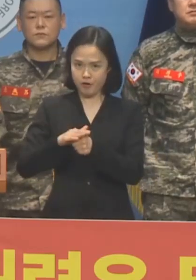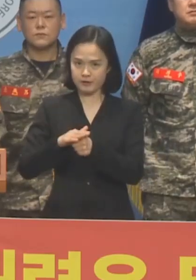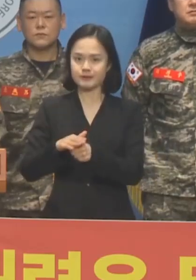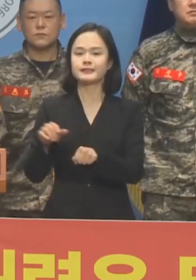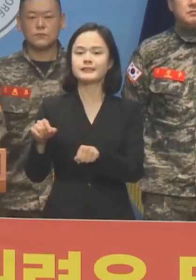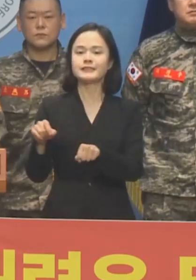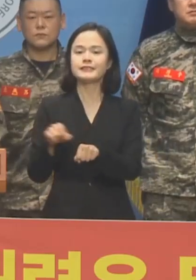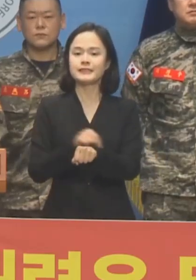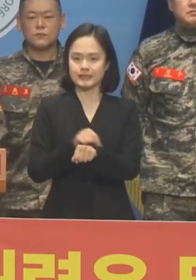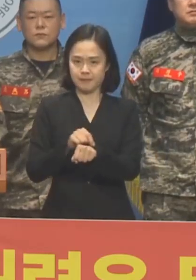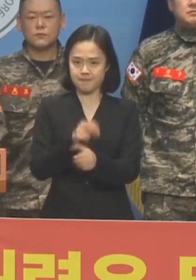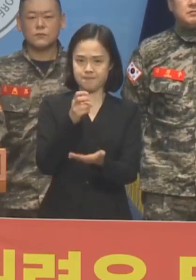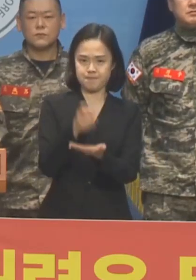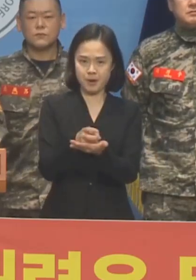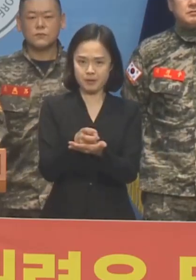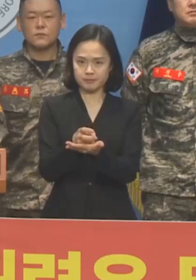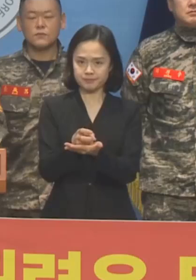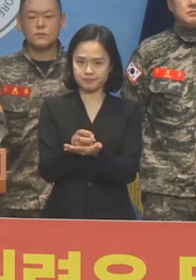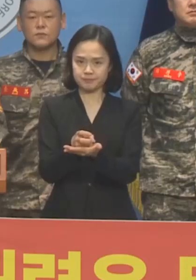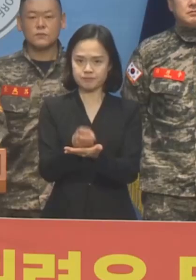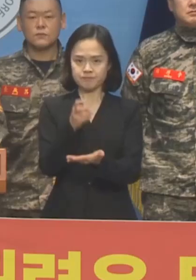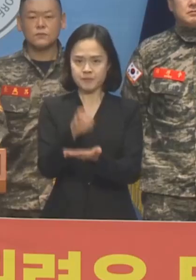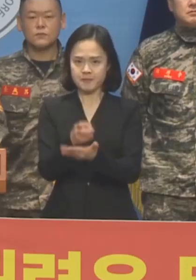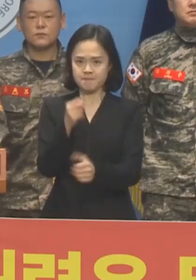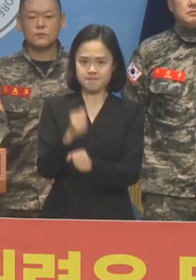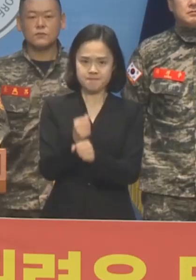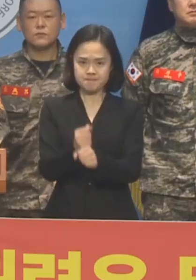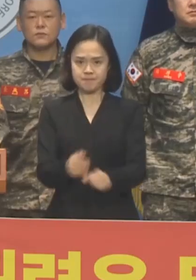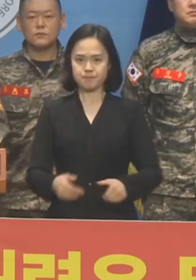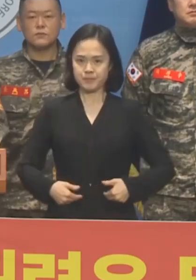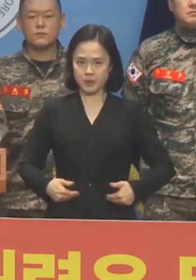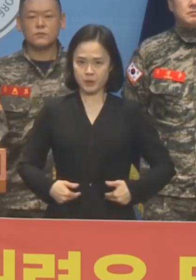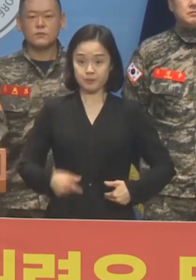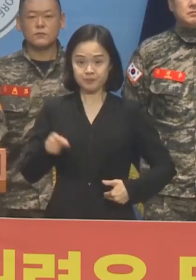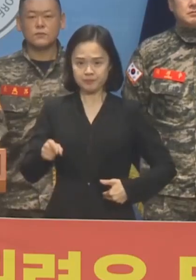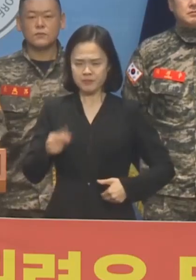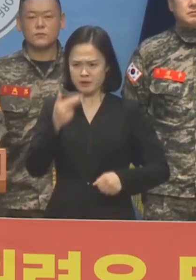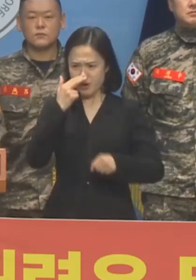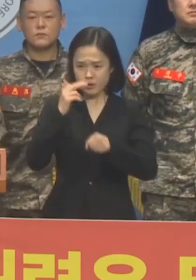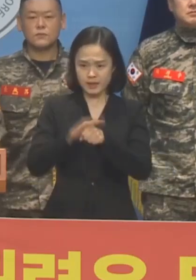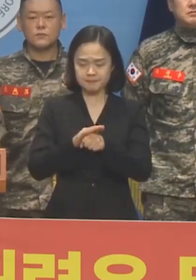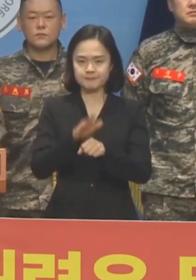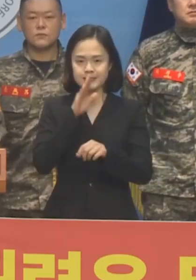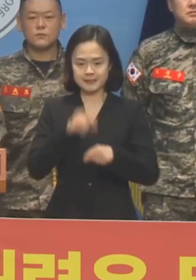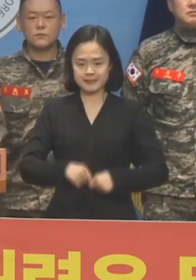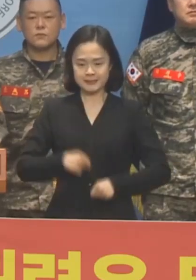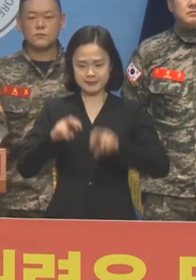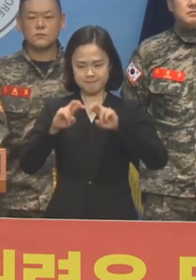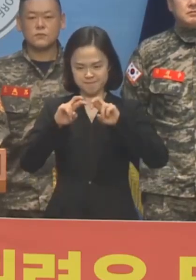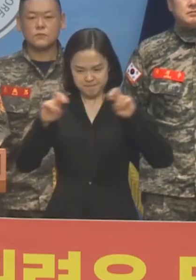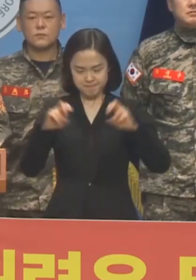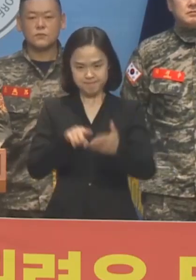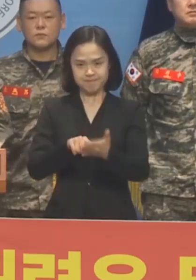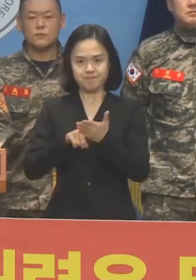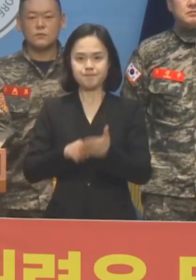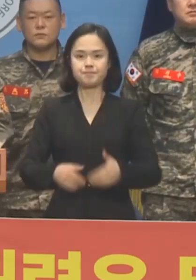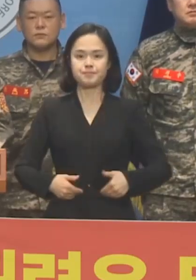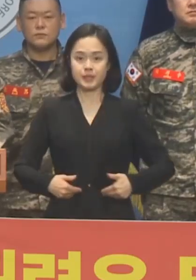외압의 진상을 밝혀야 할 것입니다. 내란 수괴 윤석열과